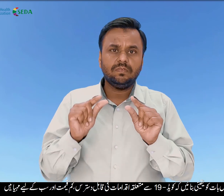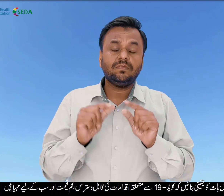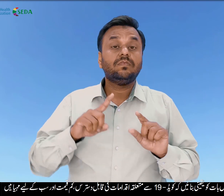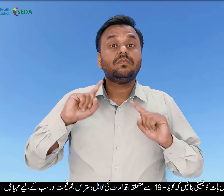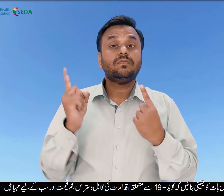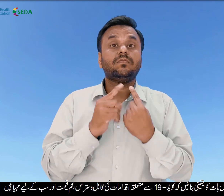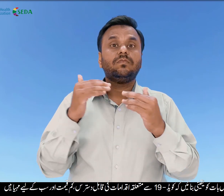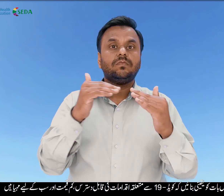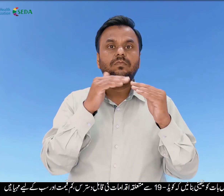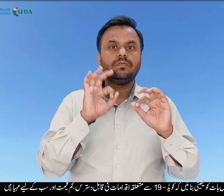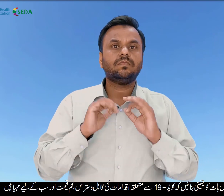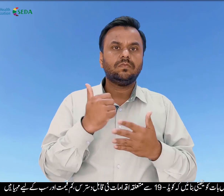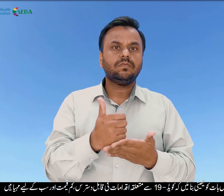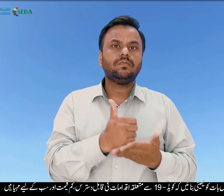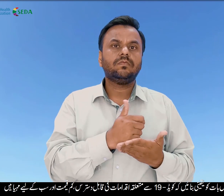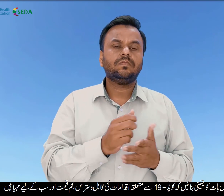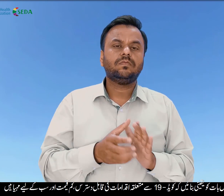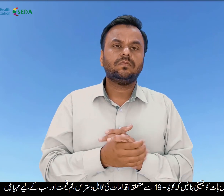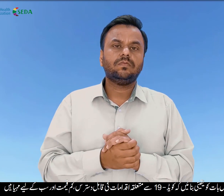اور سب کے لیے مہیا ہیں۔